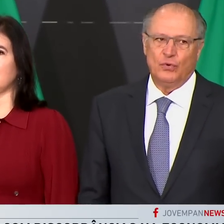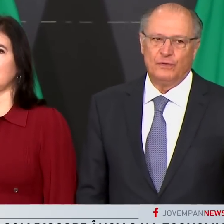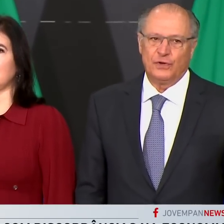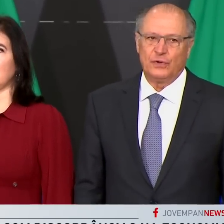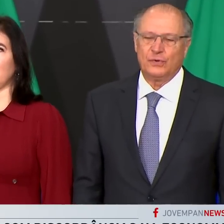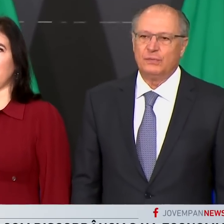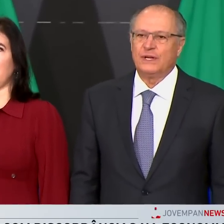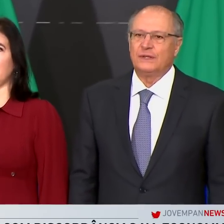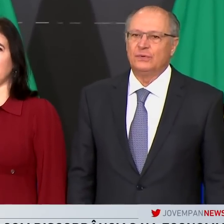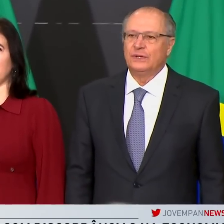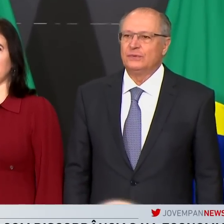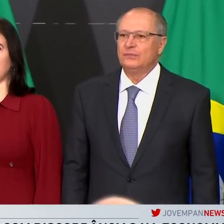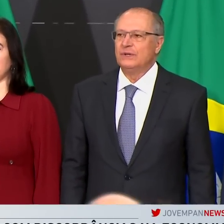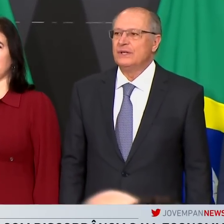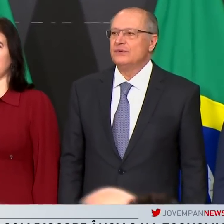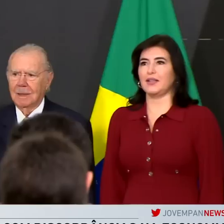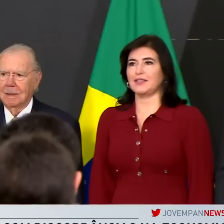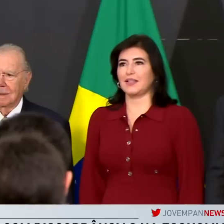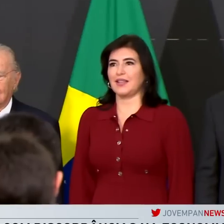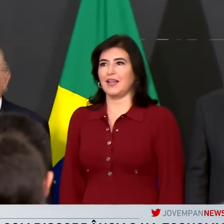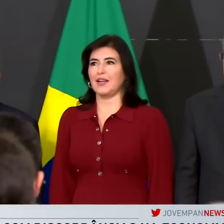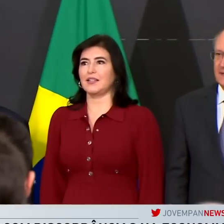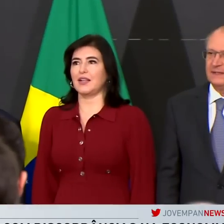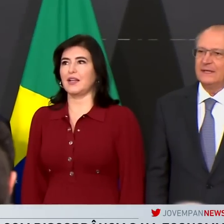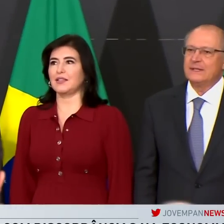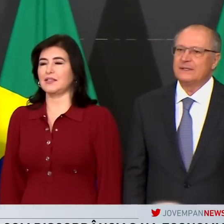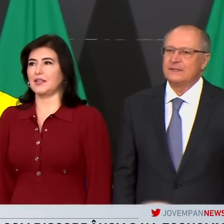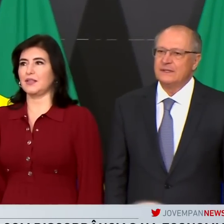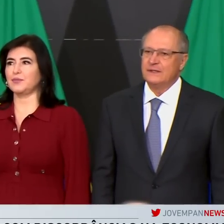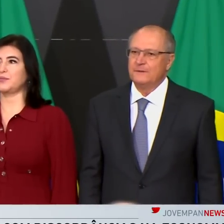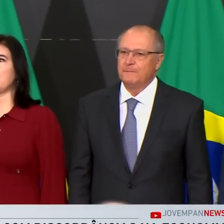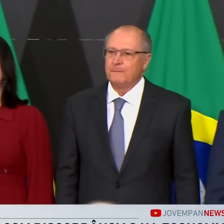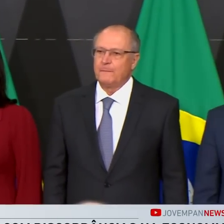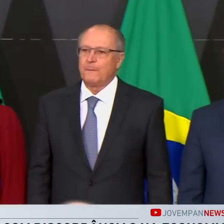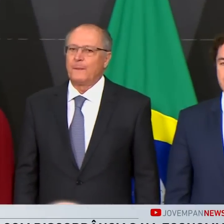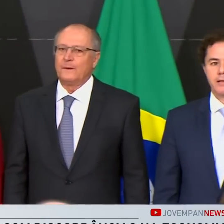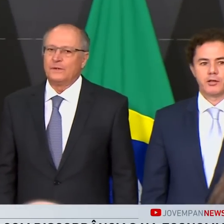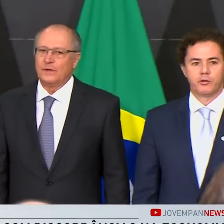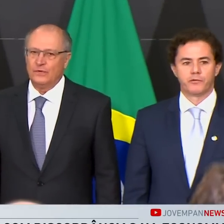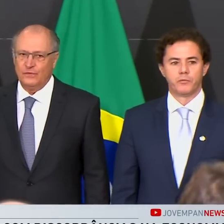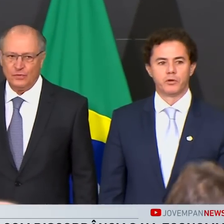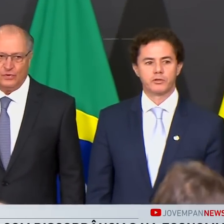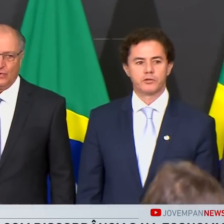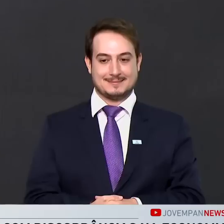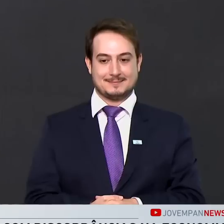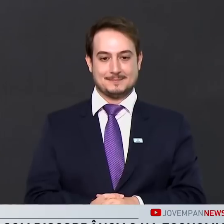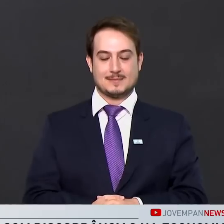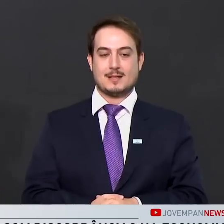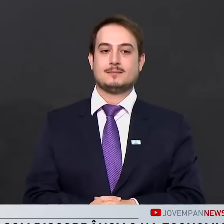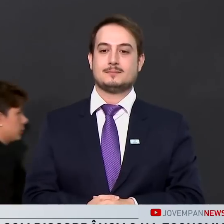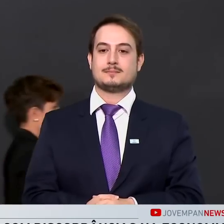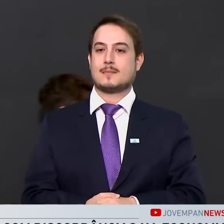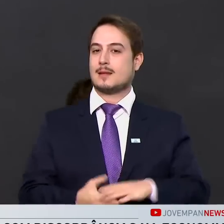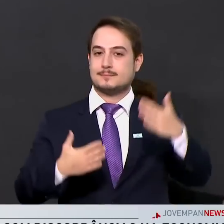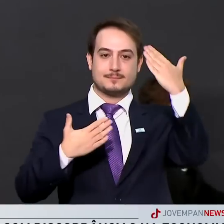Tebet, não teve a presença do presidente Lula, mas Tebet fez questão de agradecer o petista pela indicação.